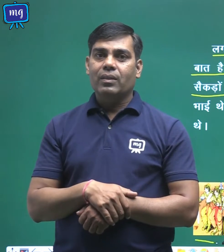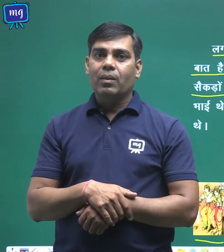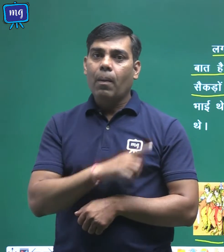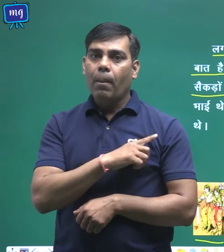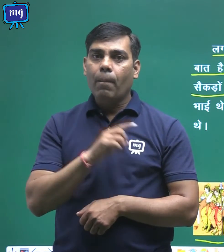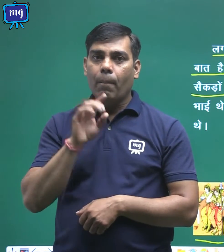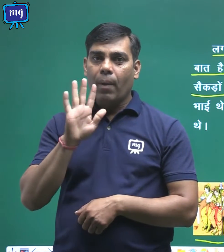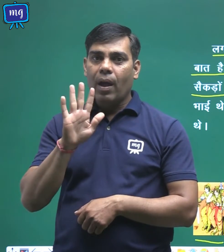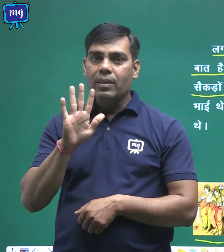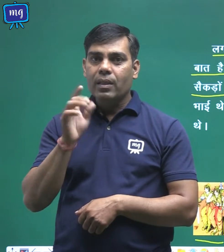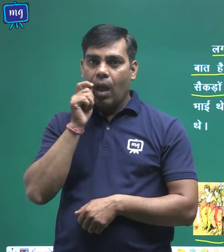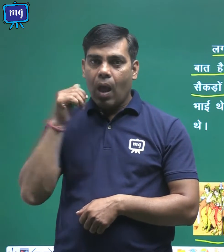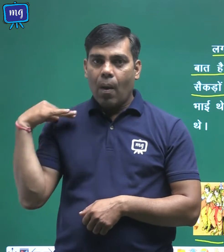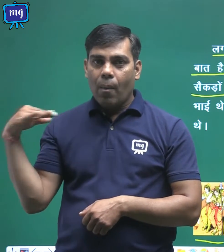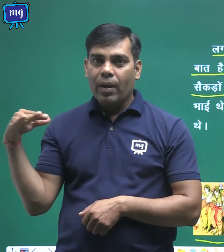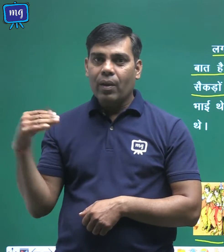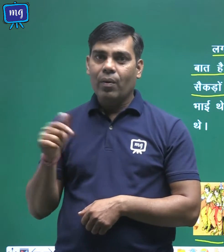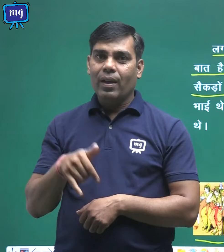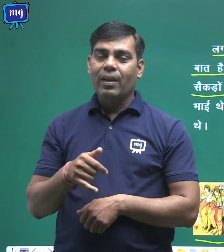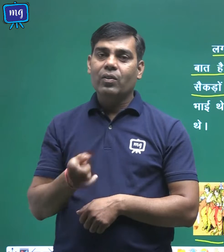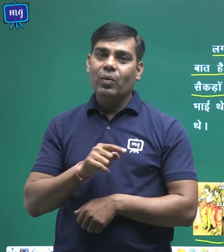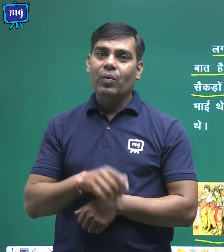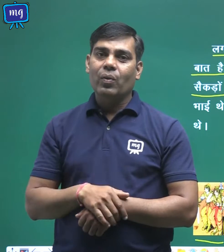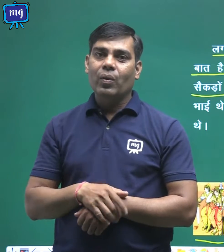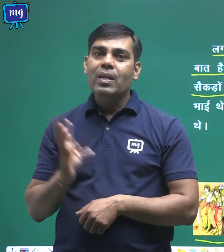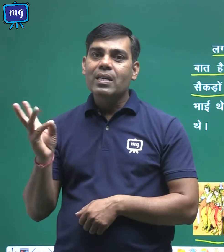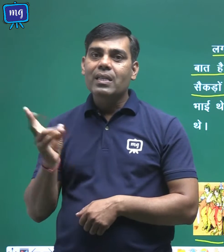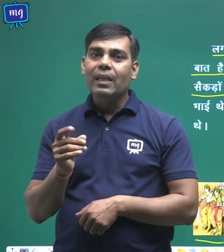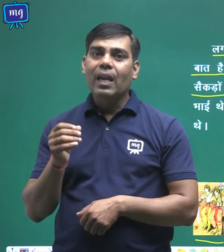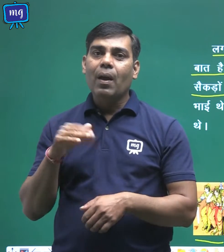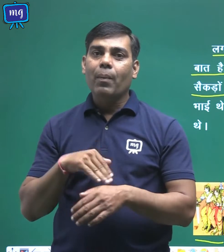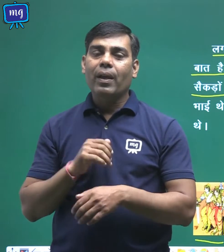हैं जो संख्या में